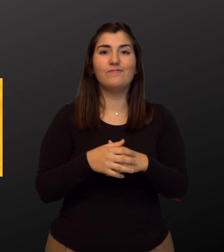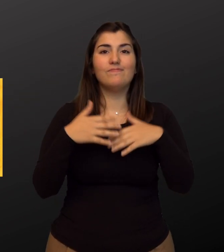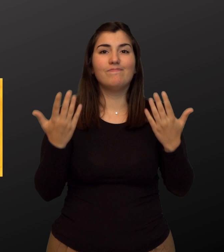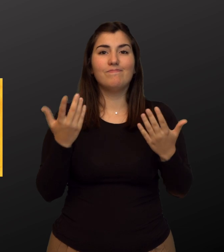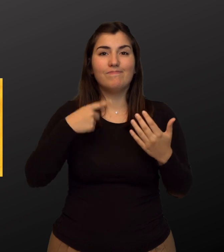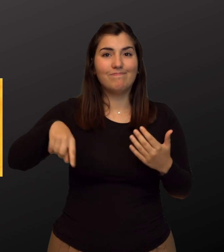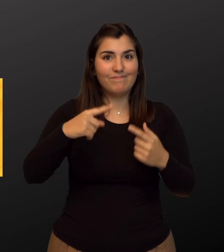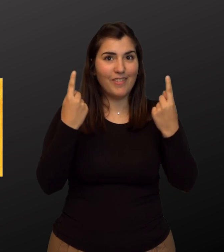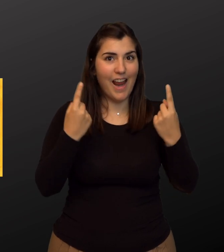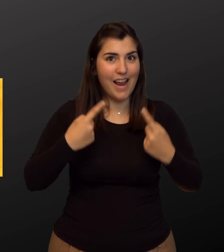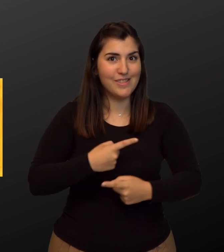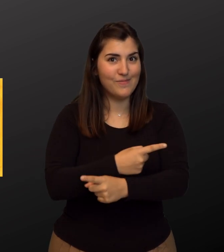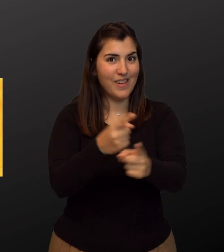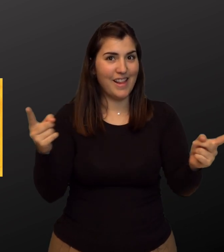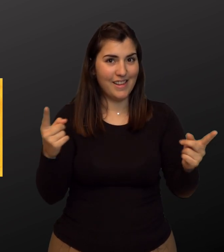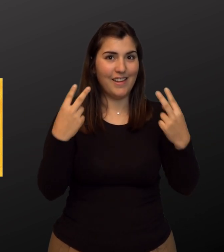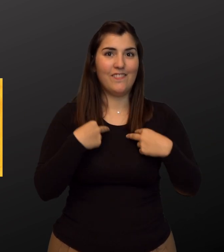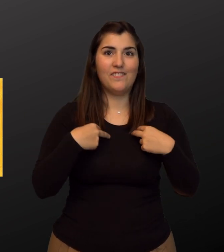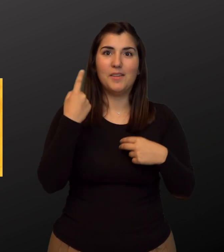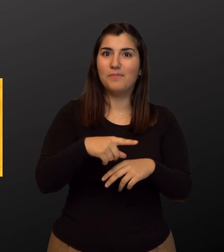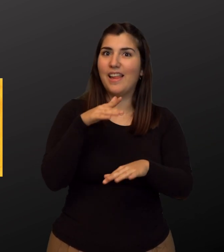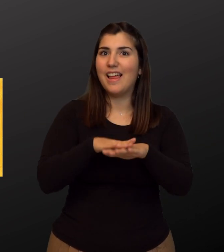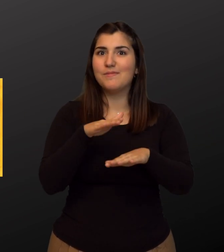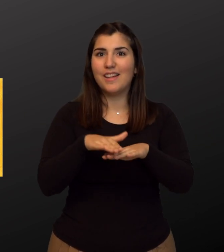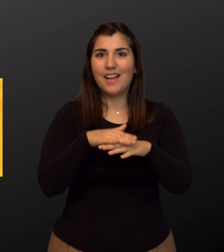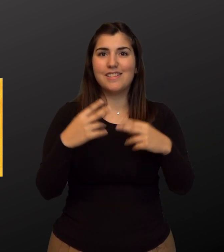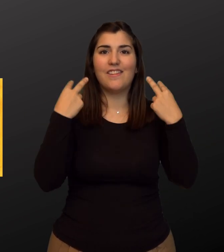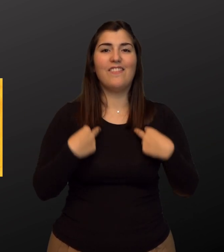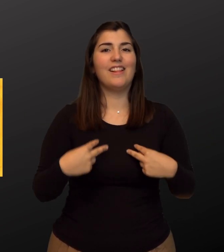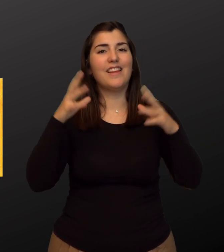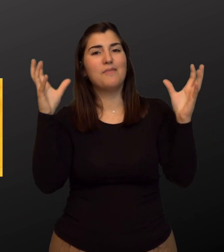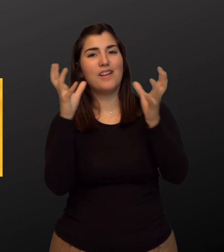Vi aspettiamo per vivere insieme L'esperienza di vita immaginaria